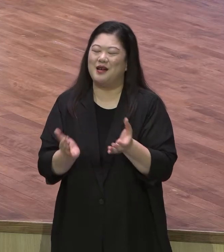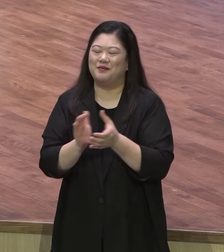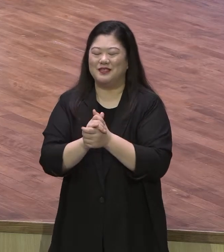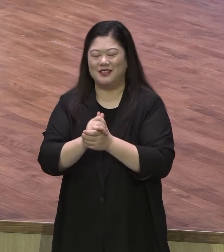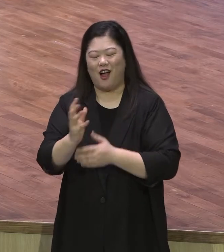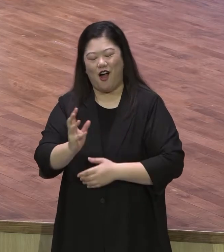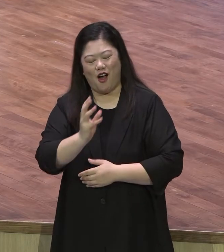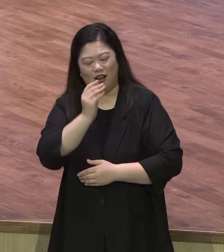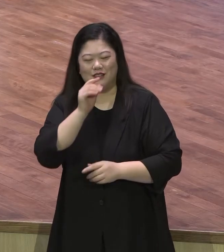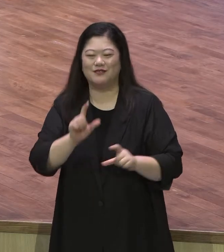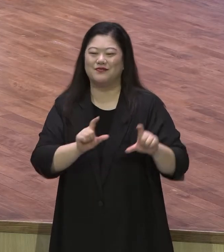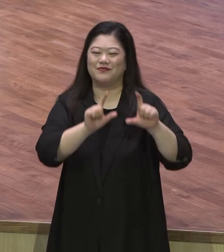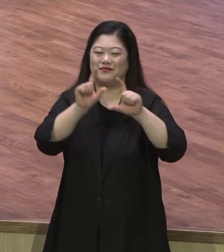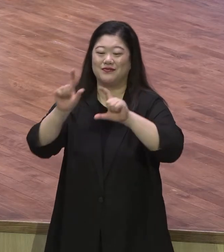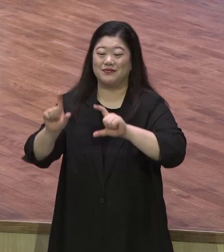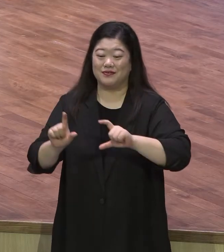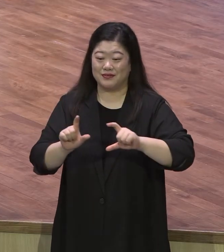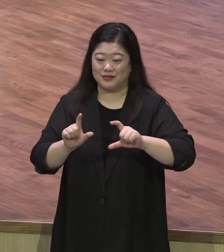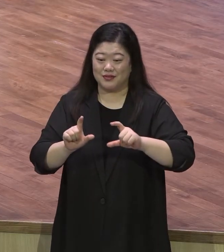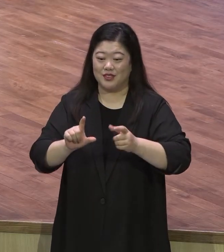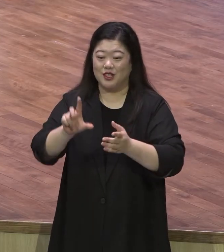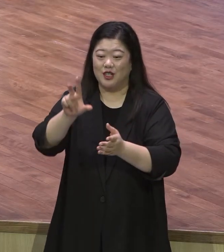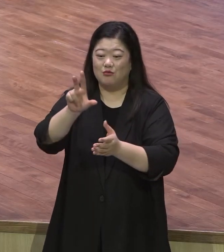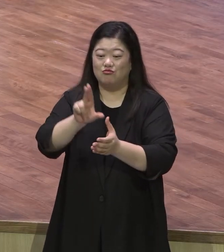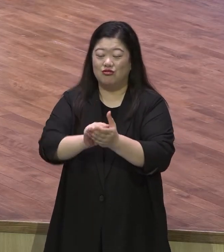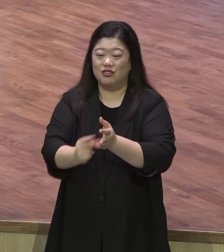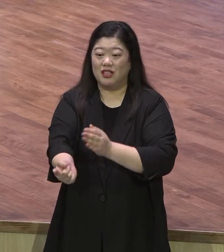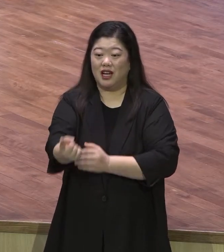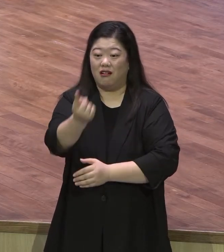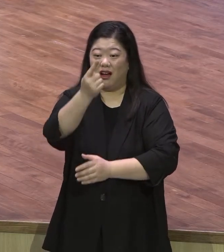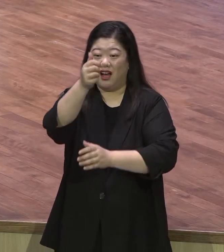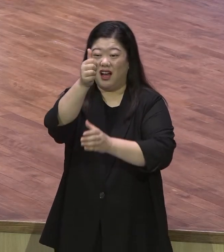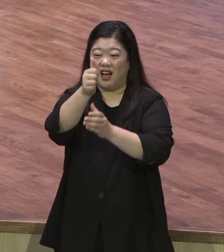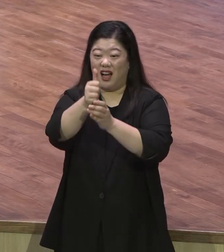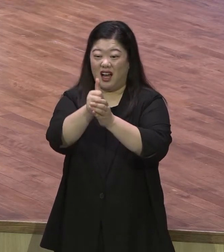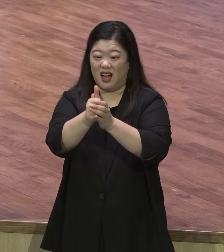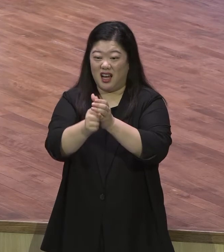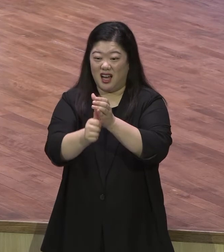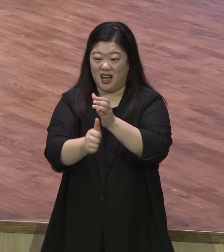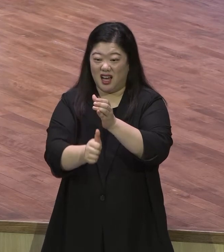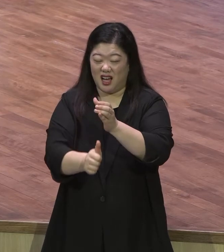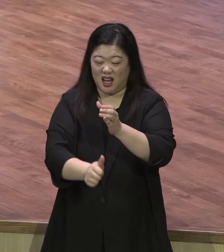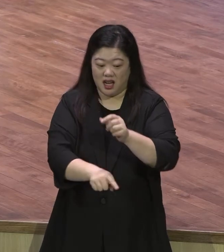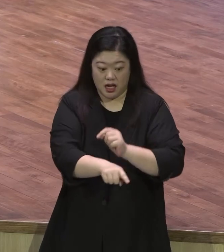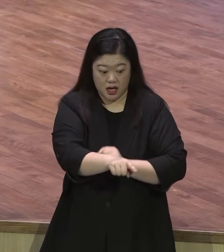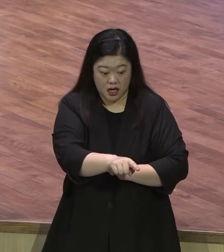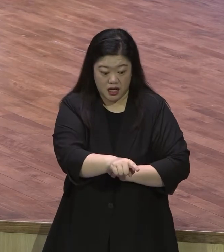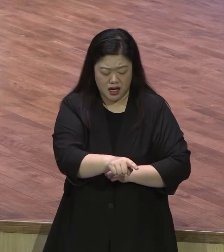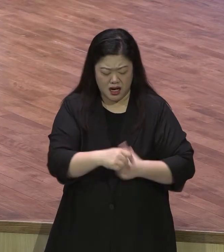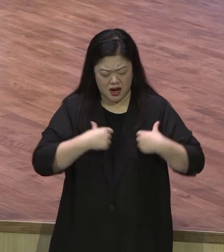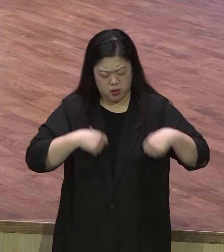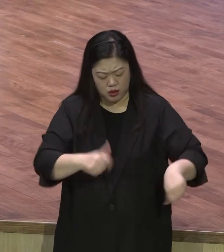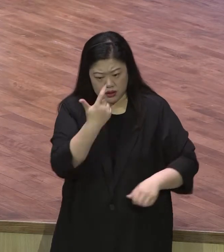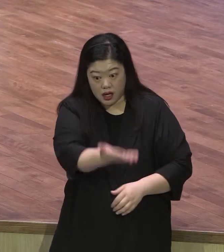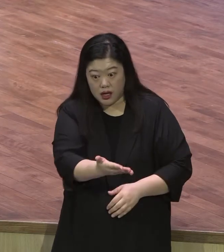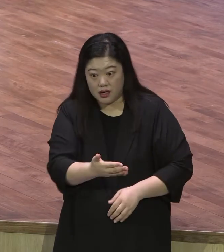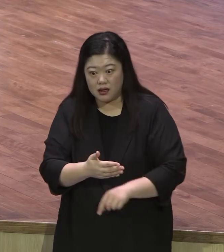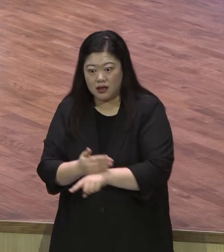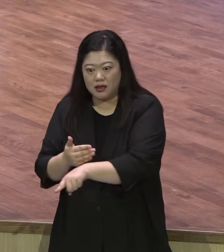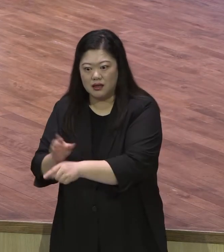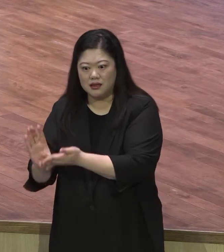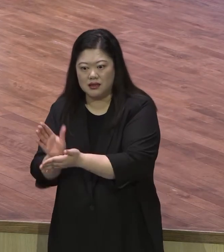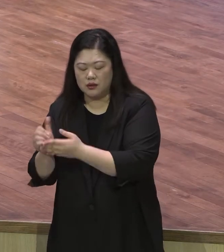다 은혜를 사모해요 다 기도해요 다 훈련받아요 더 빛이 나요 어림을 모았을 때